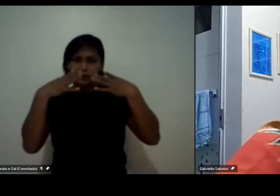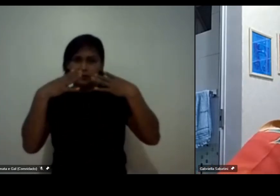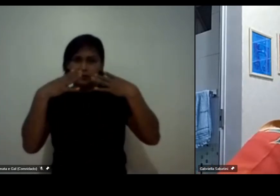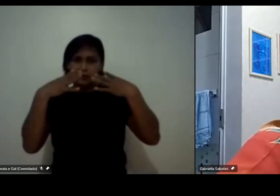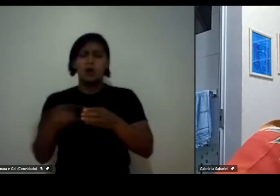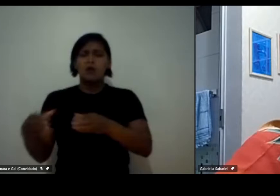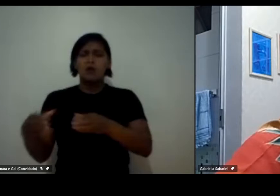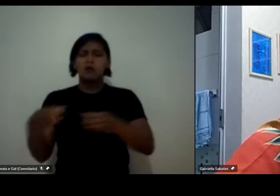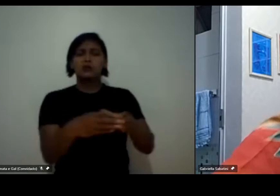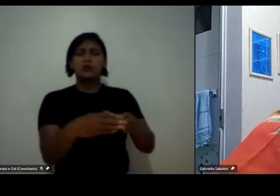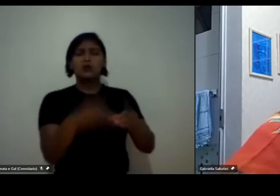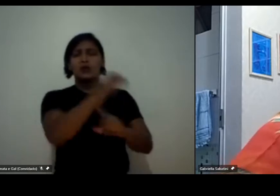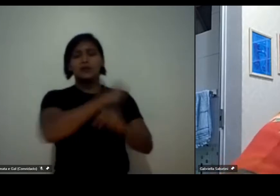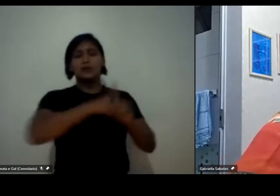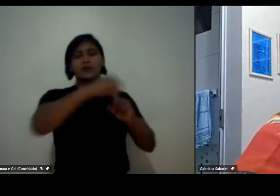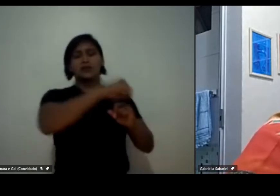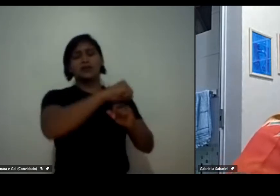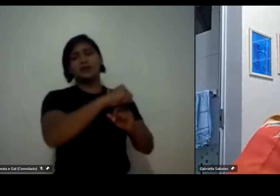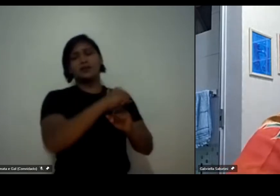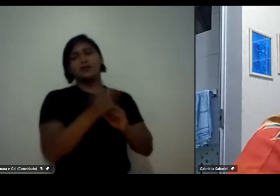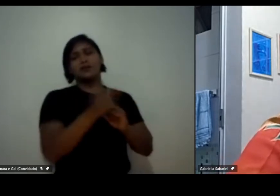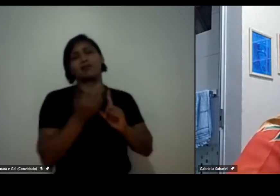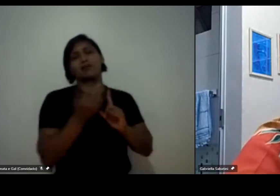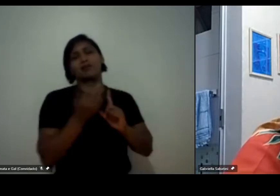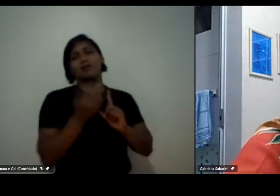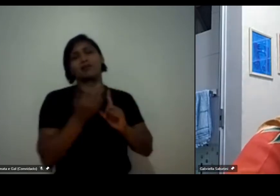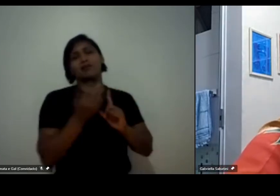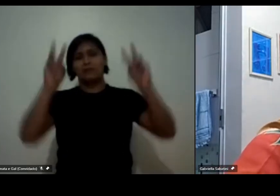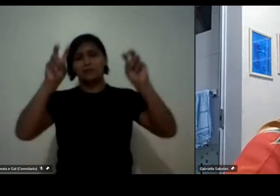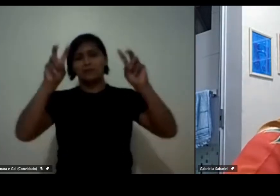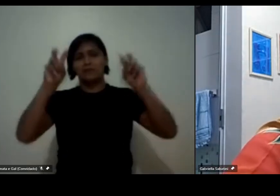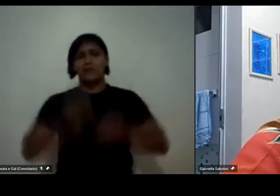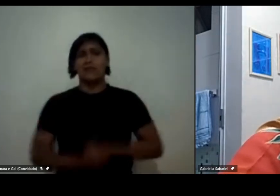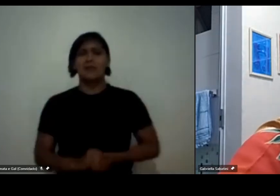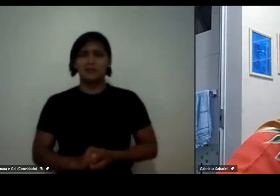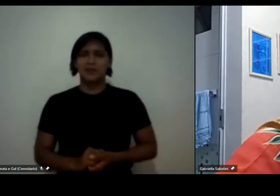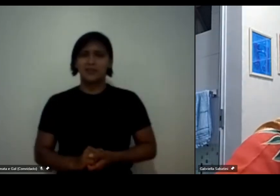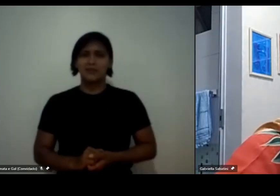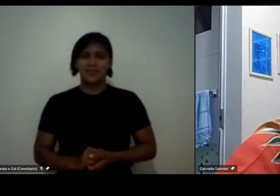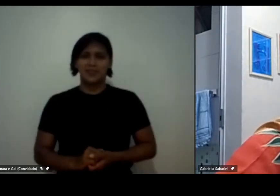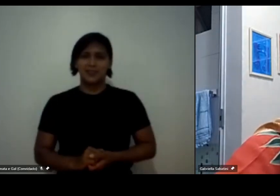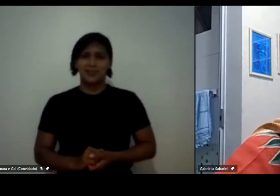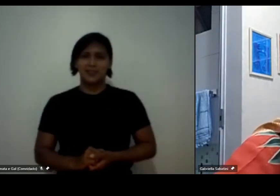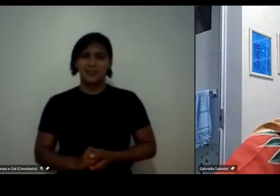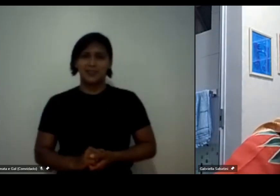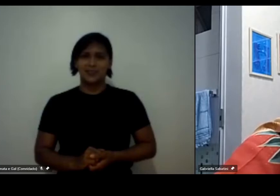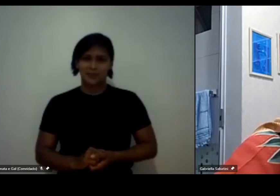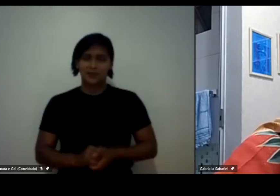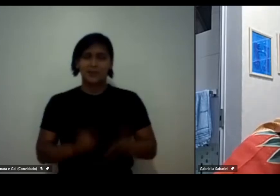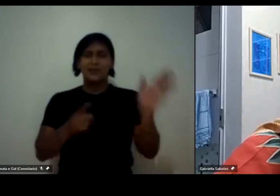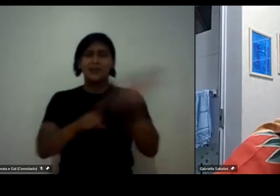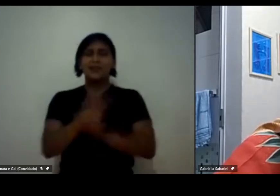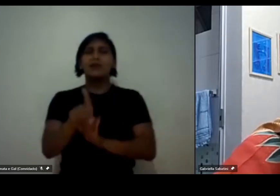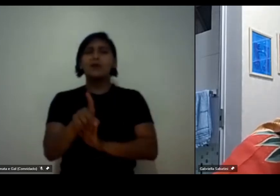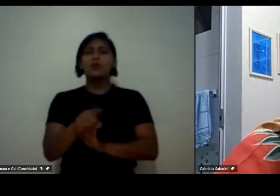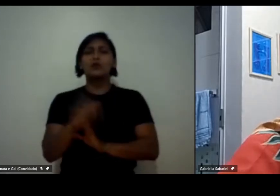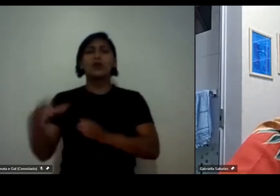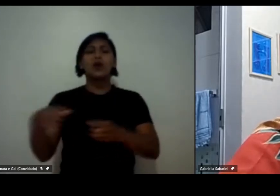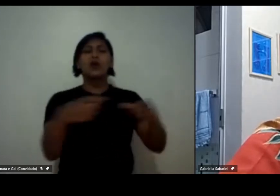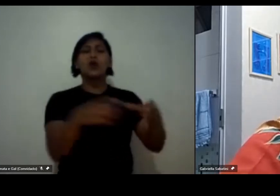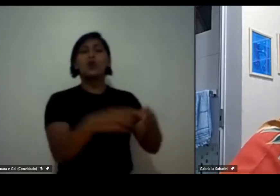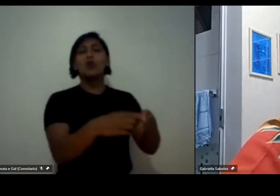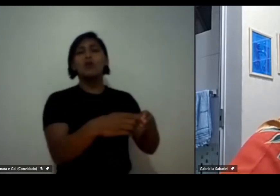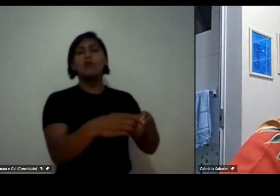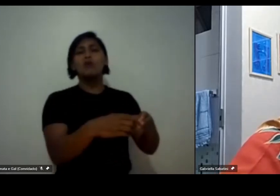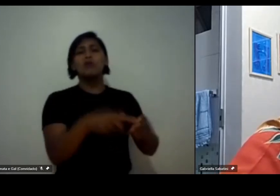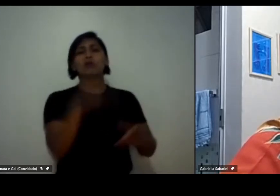não ocupo o lugar que a sociedade me deu. Fecha aspas. E a pergunta que fica é qual o lugar que a sociedade dá para